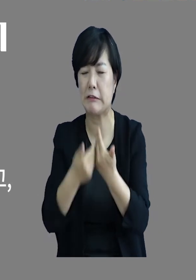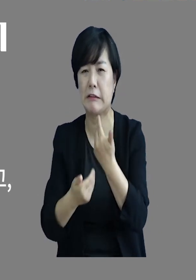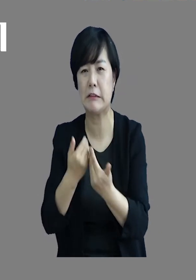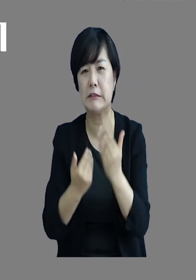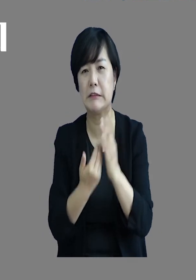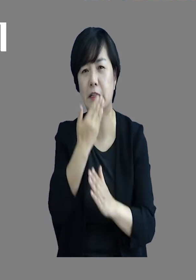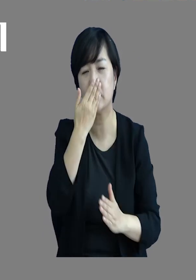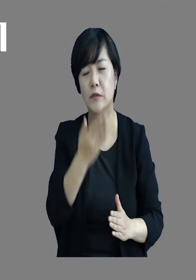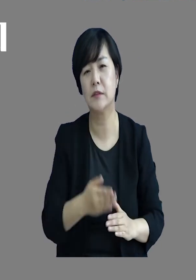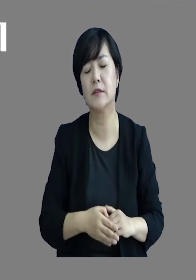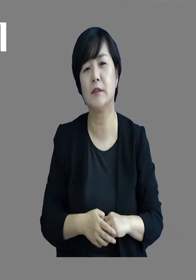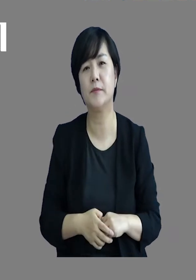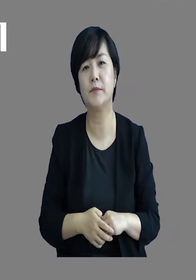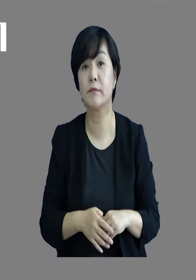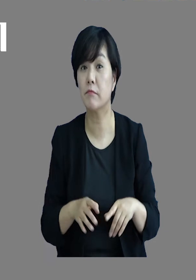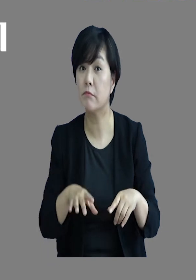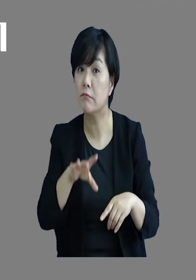합니다.